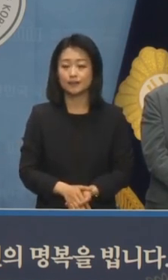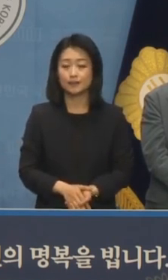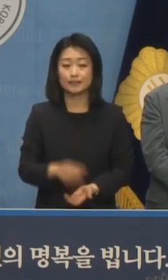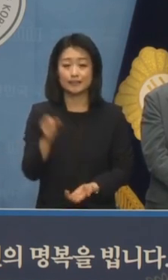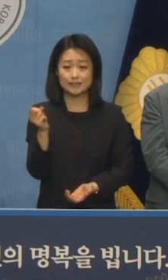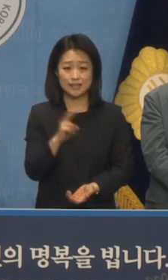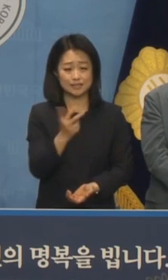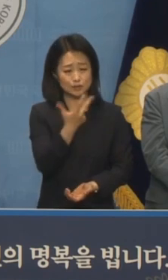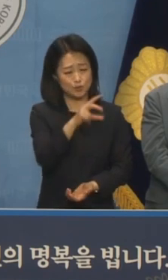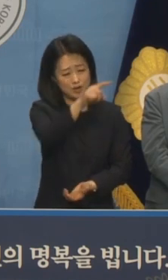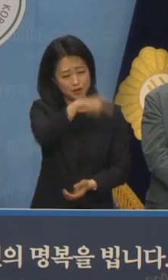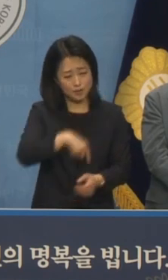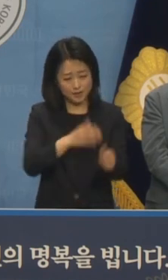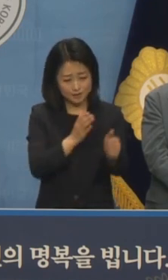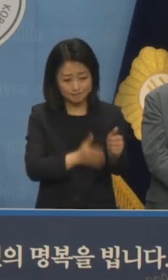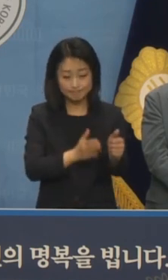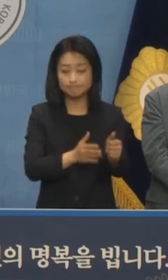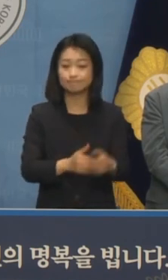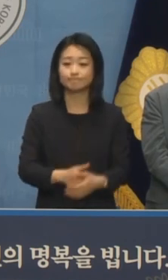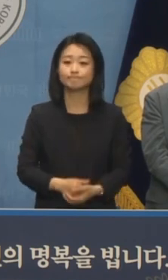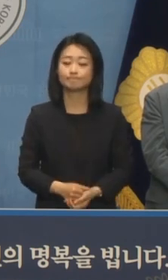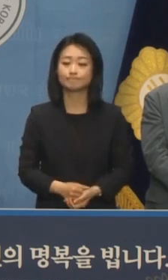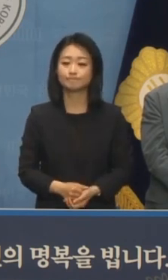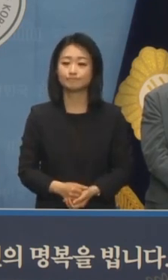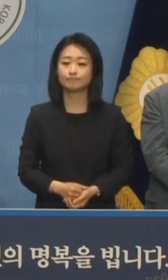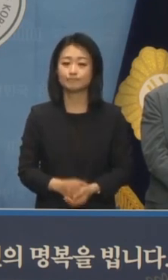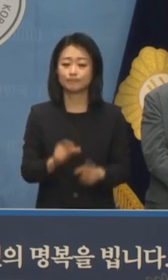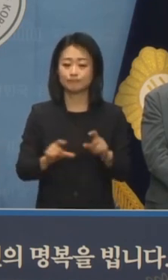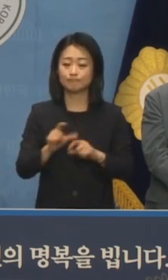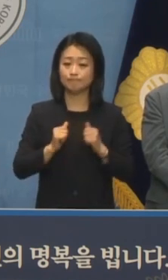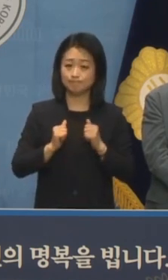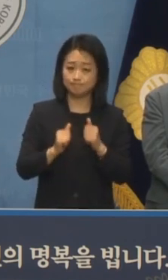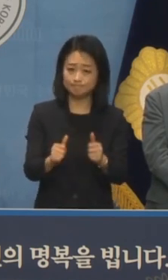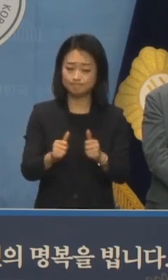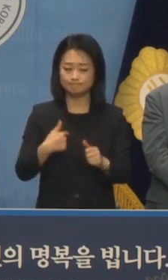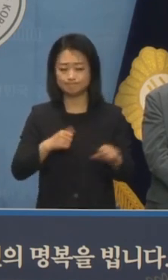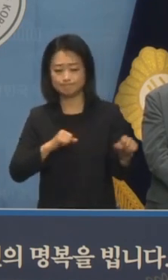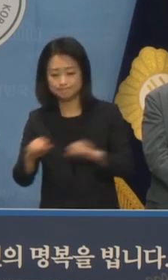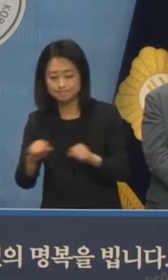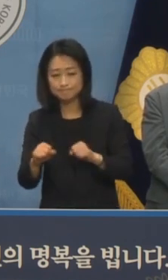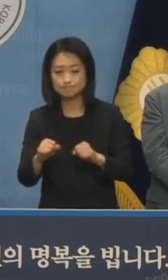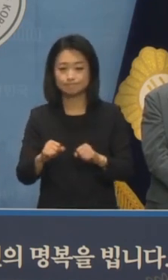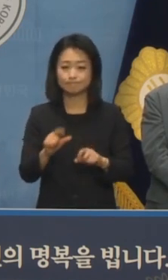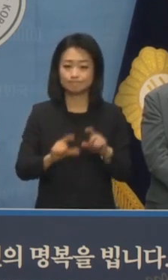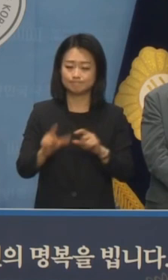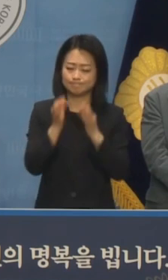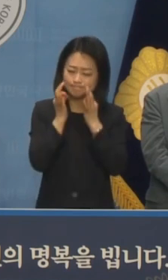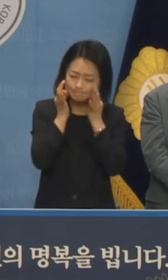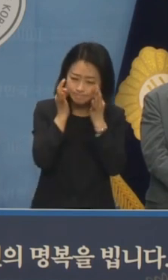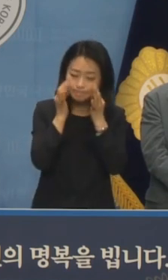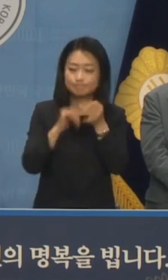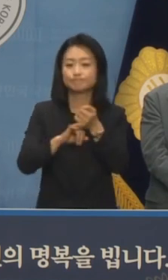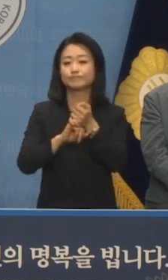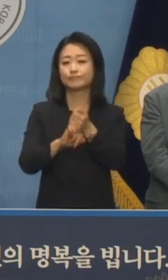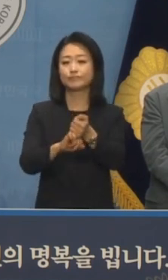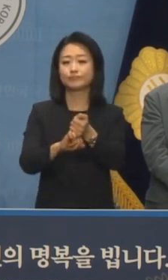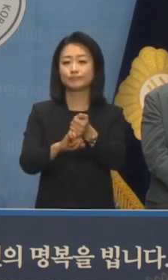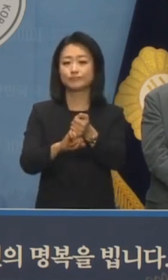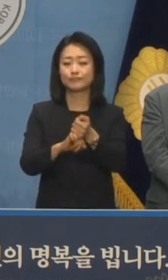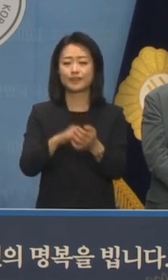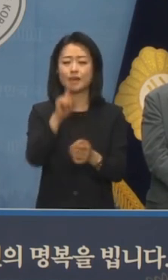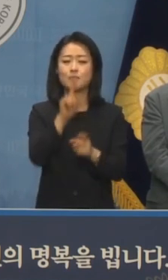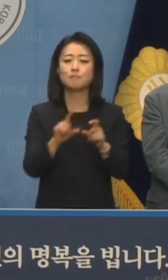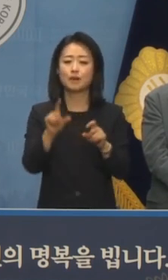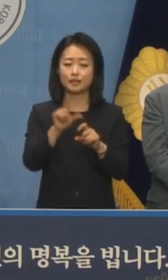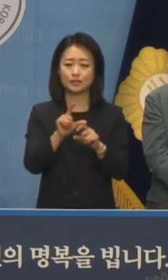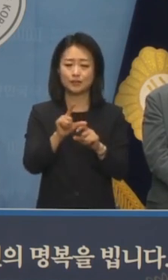다시 돌아와 주시면 안 됩니까? 더 열심히 다니고 잘하겠다고 약속드릴 테니까 한 번만